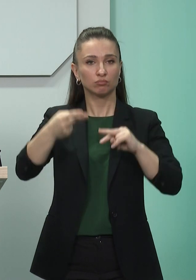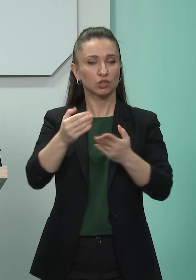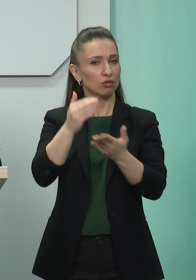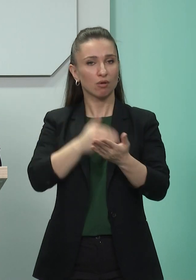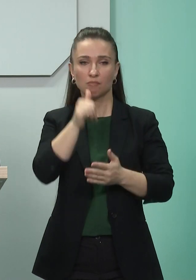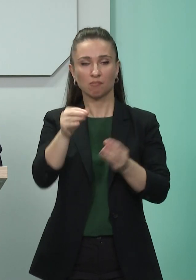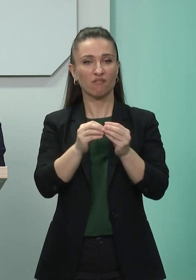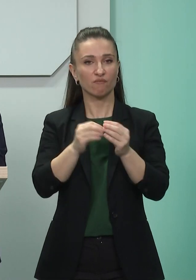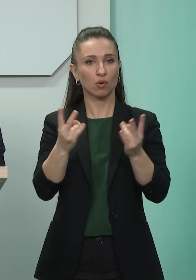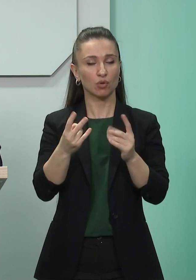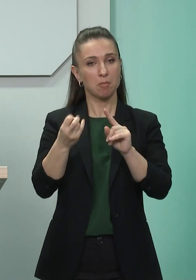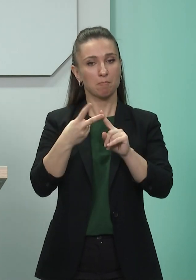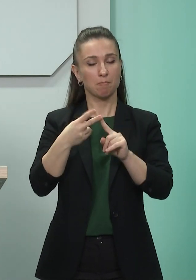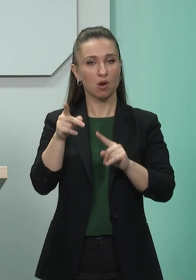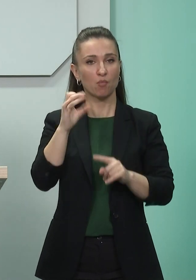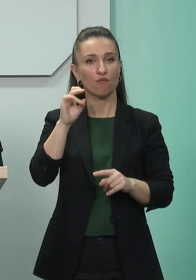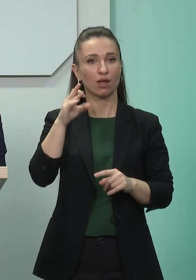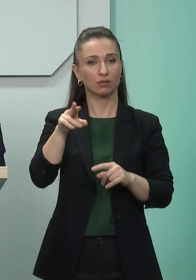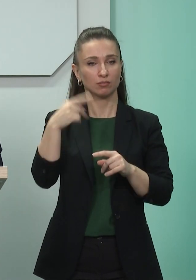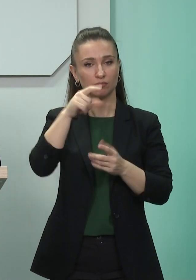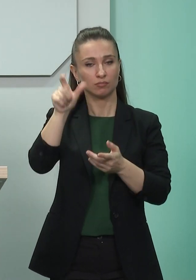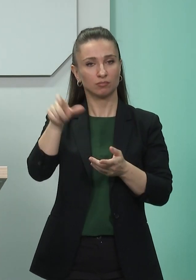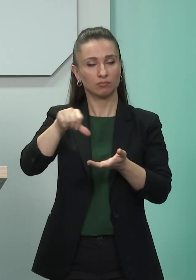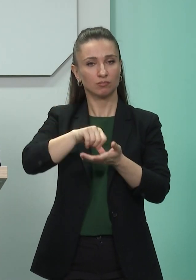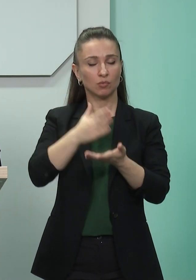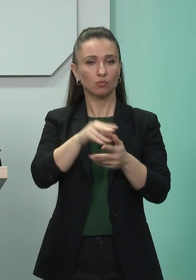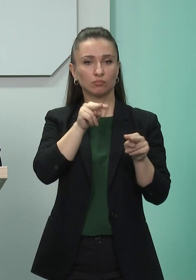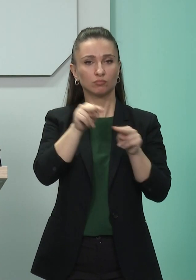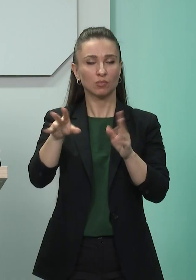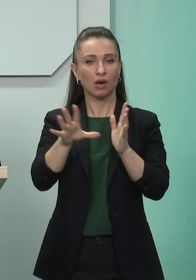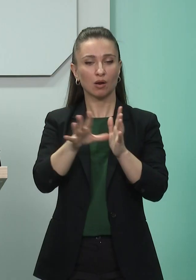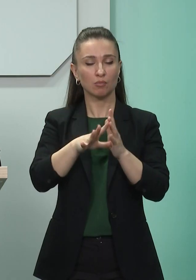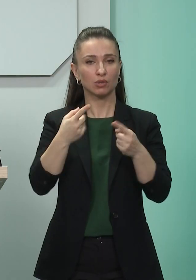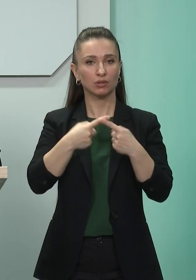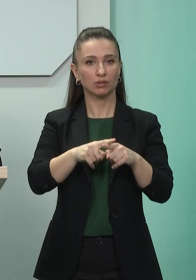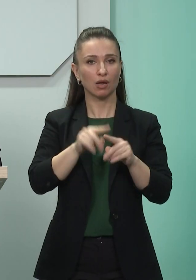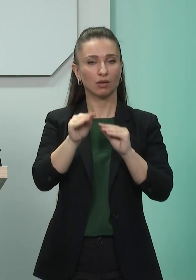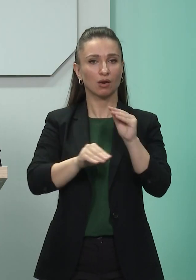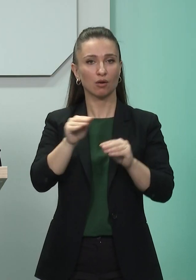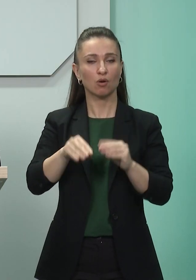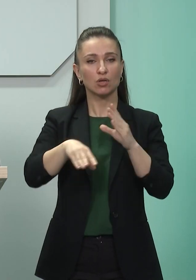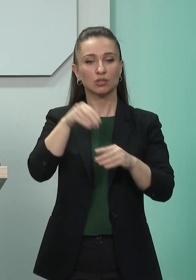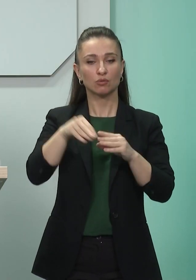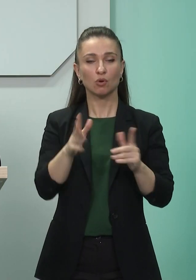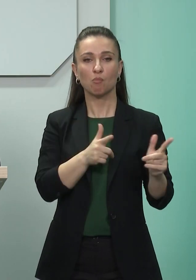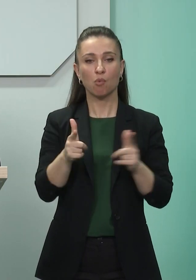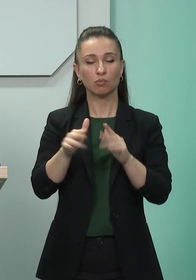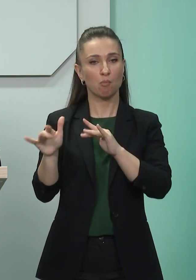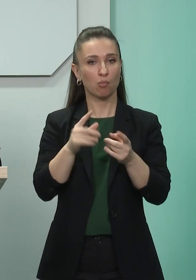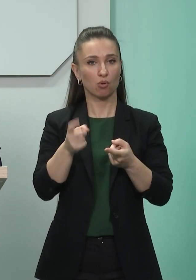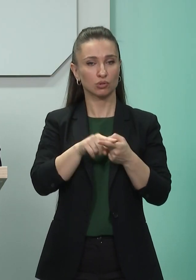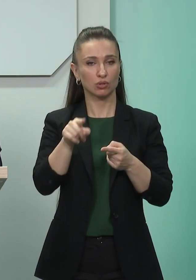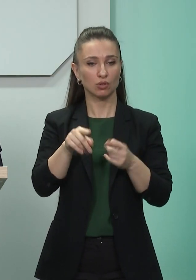შედეგები. მეორე ეტაპზე ProVNV-ს წარმომადგენლები უშუალოდ დააკვირდებიან ელექტრონული მოწყობილობების საარჩევნო მომზადების